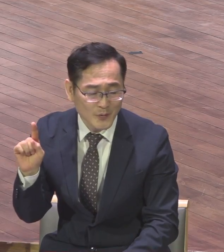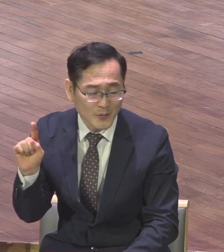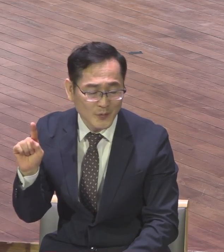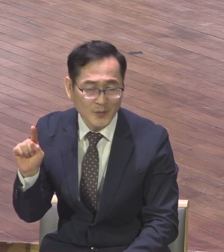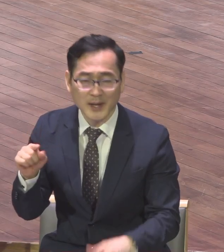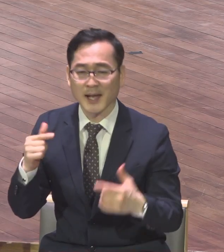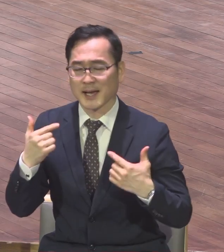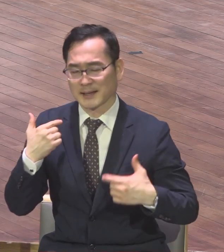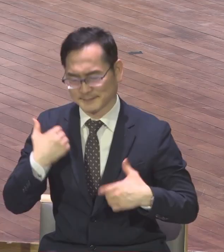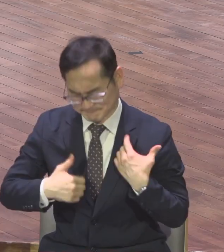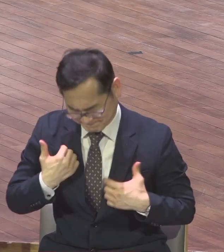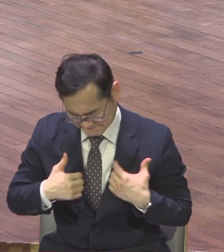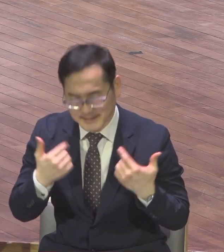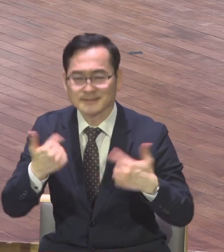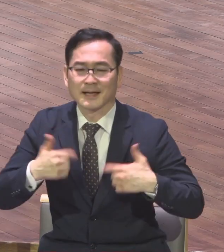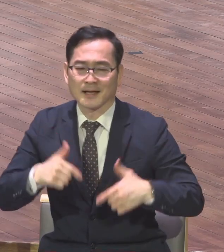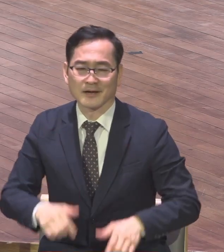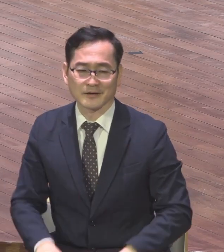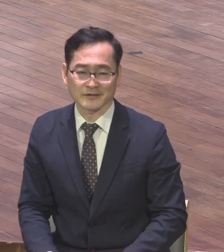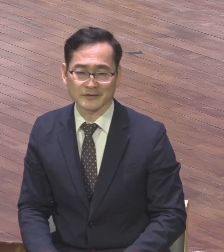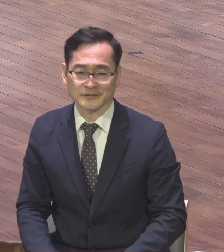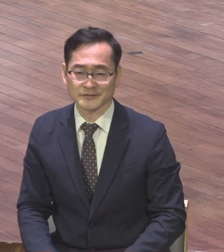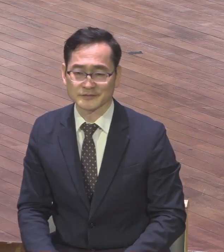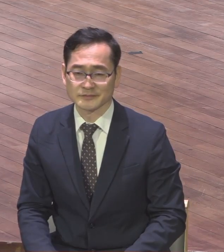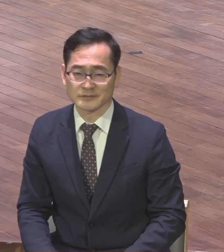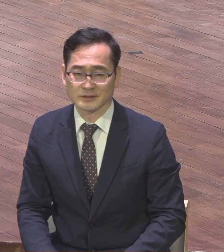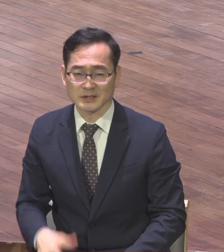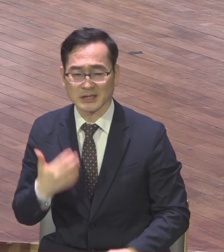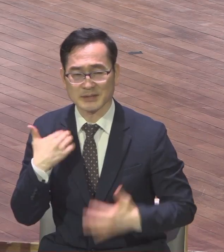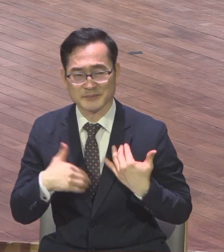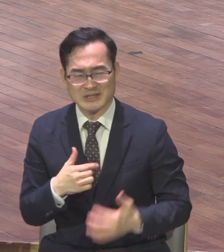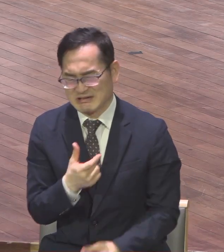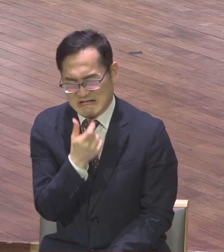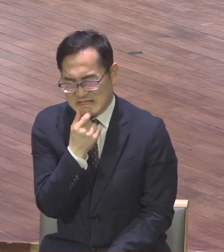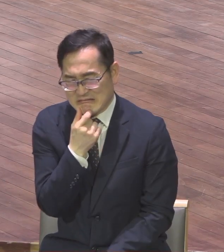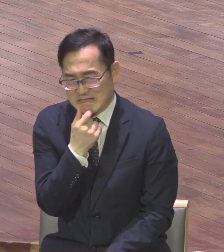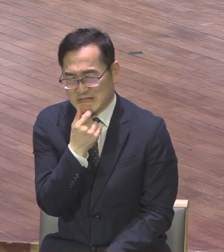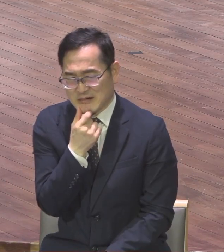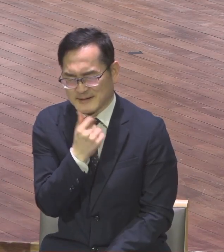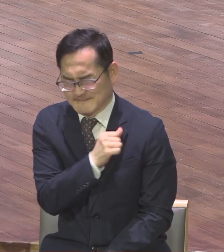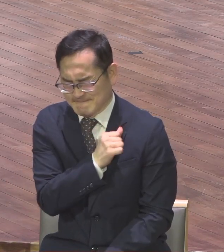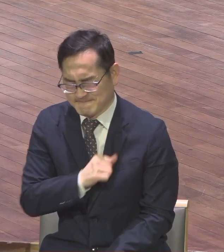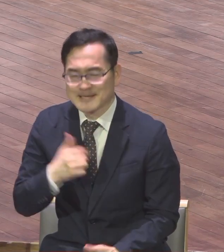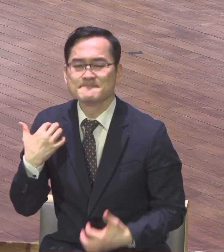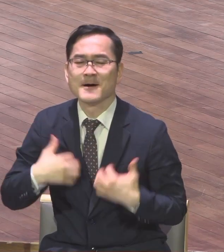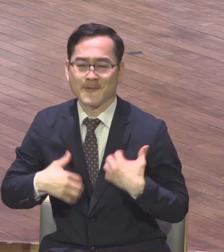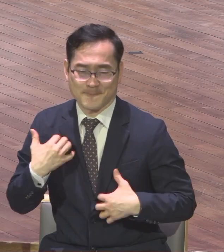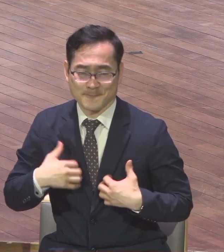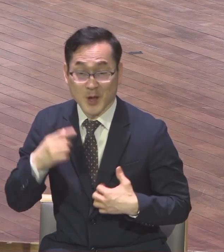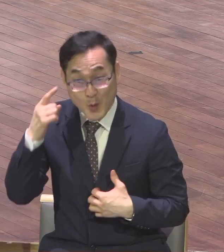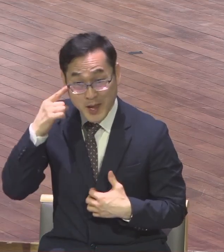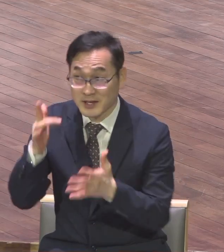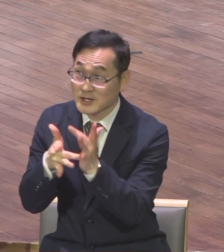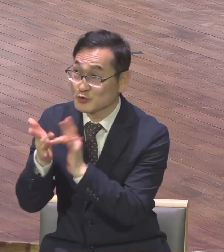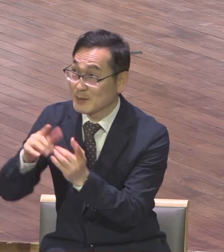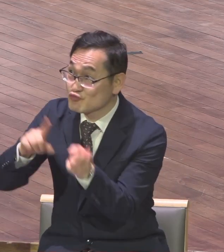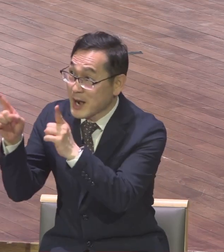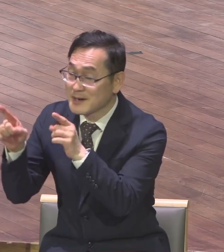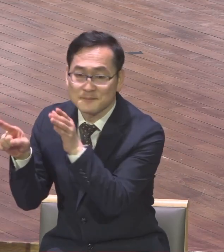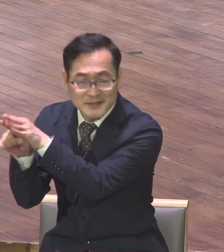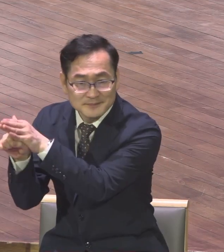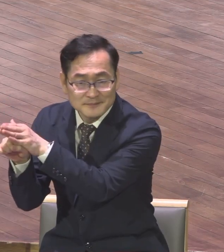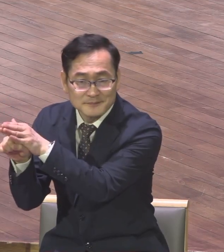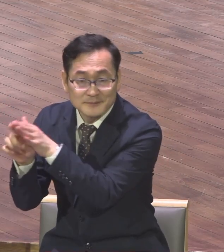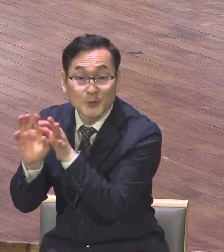있잖아요. 항상 기뻐해라. 기뻐할 수 없는데 기뻐해라. 왜 기뻐해야 됩니까? 부활을 신앙 믿지